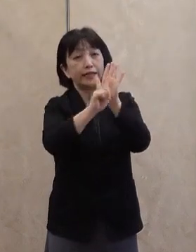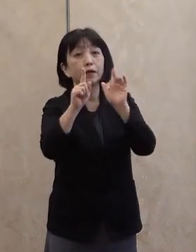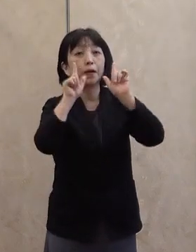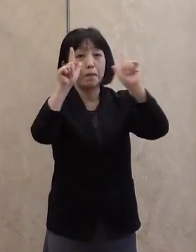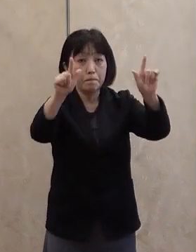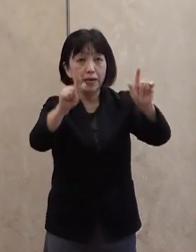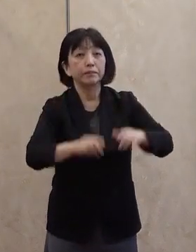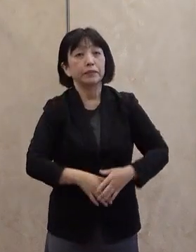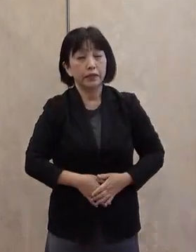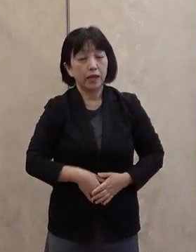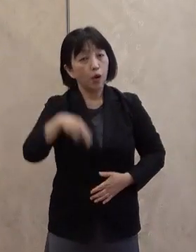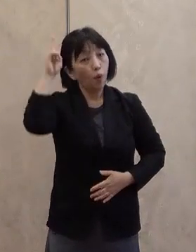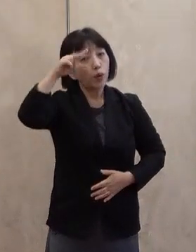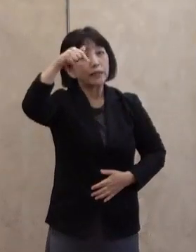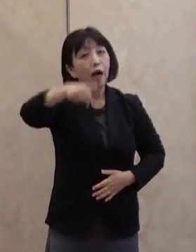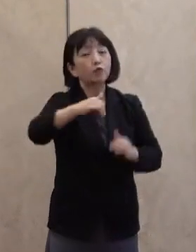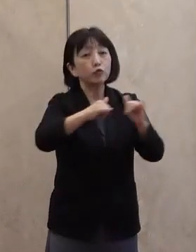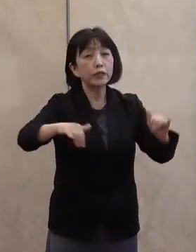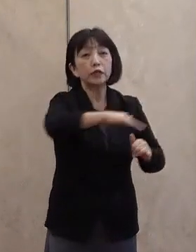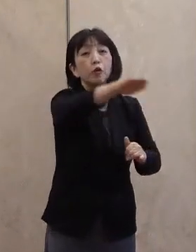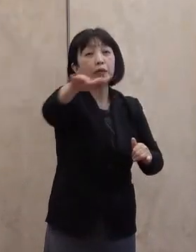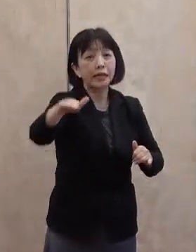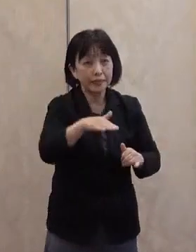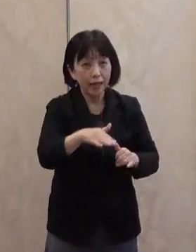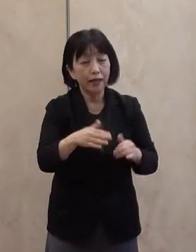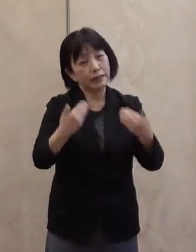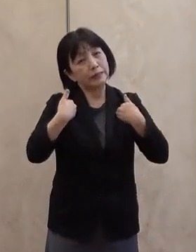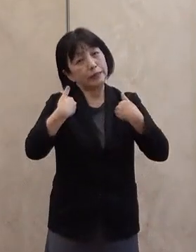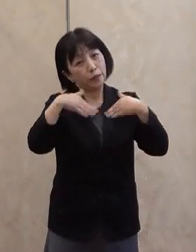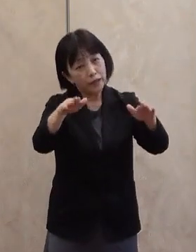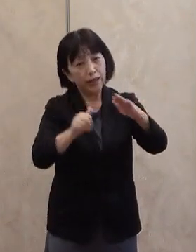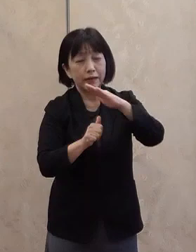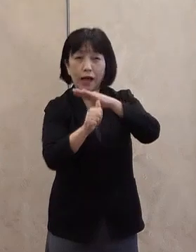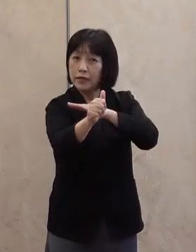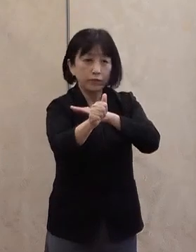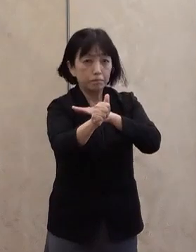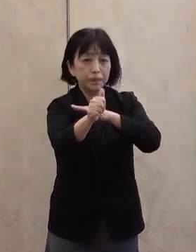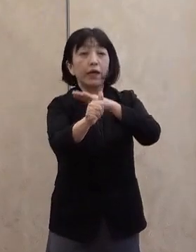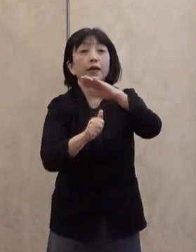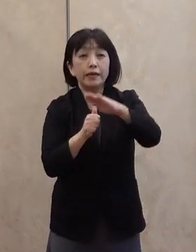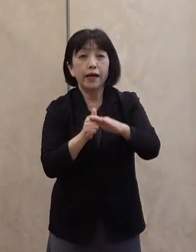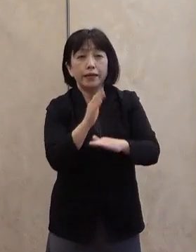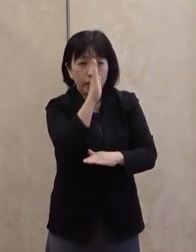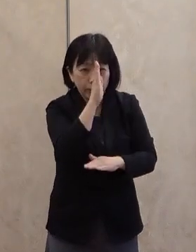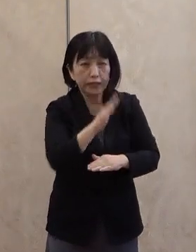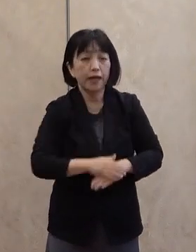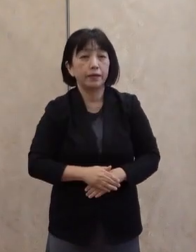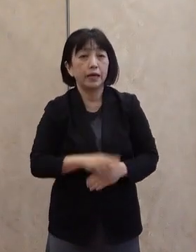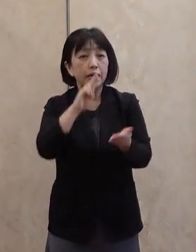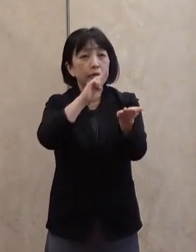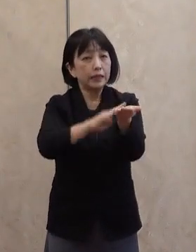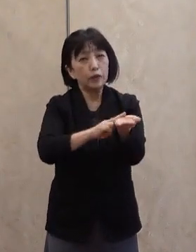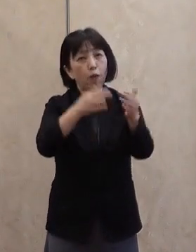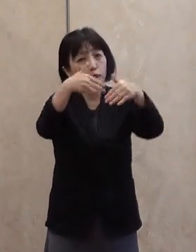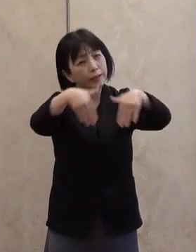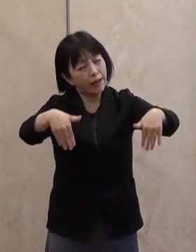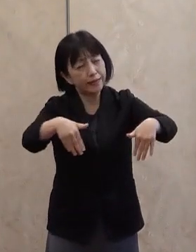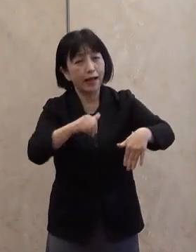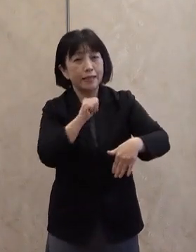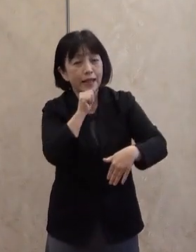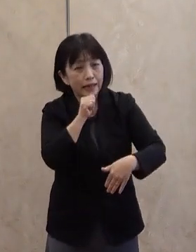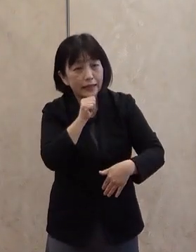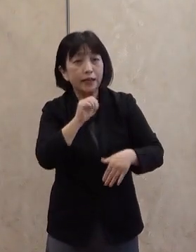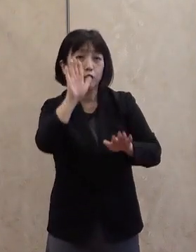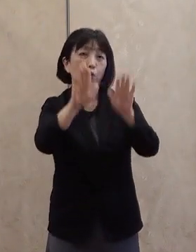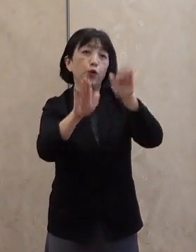不急の外出の自粛を控えていただきますようお願いいたします。医療体制が非常に逼迫している状況です。一人